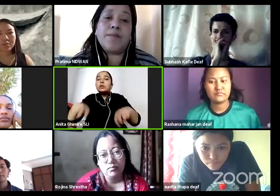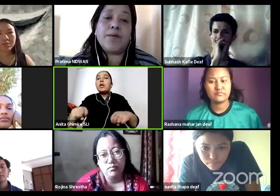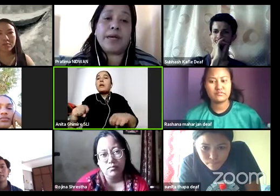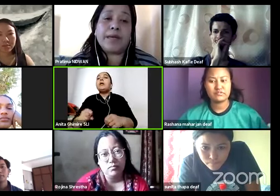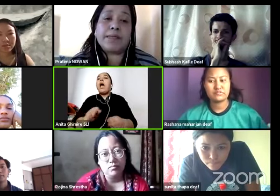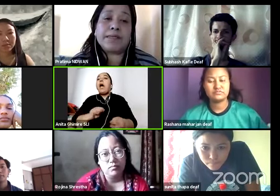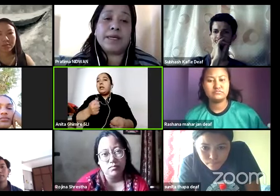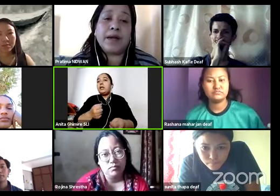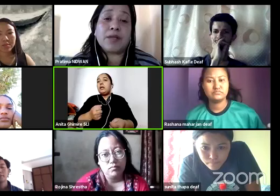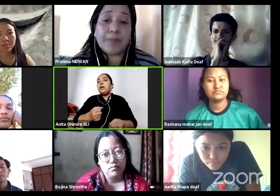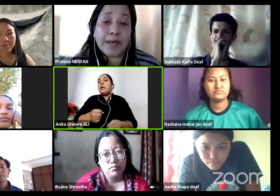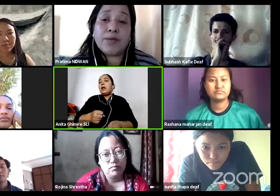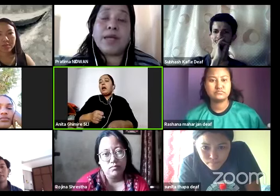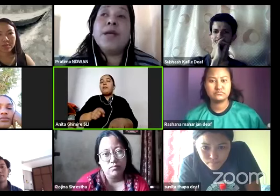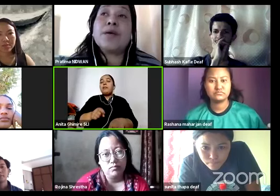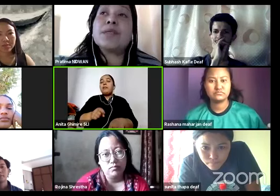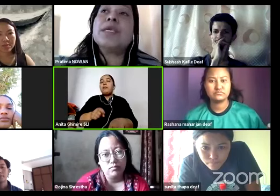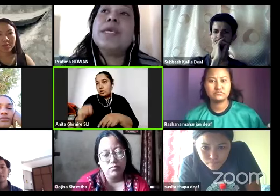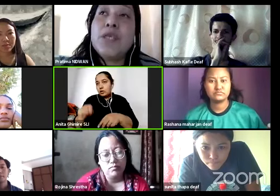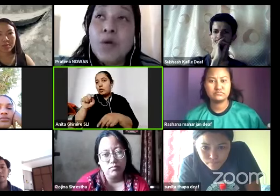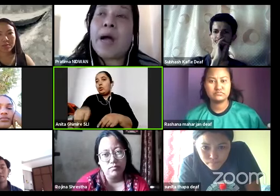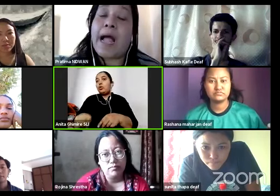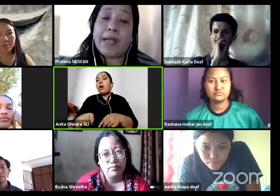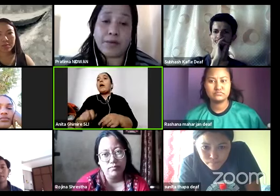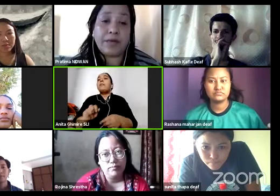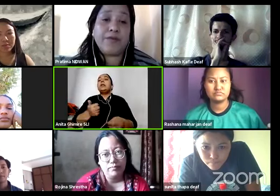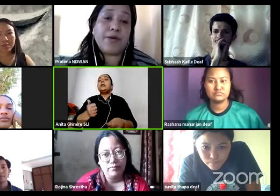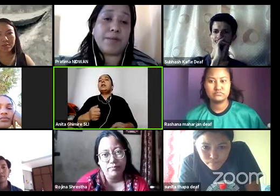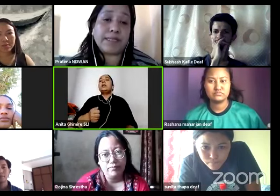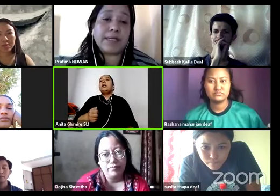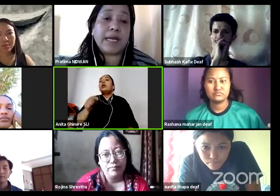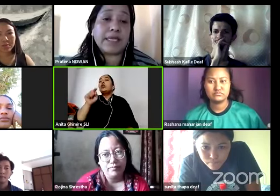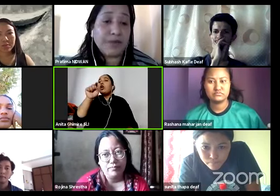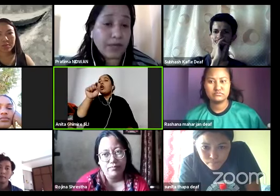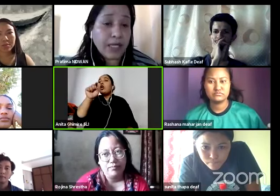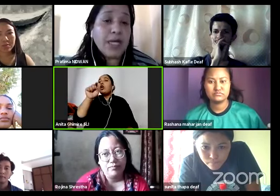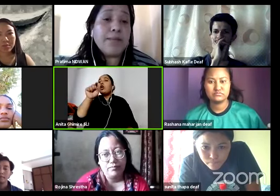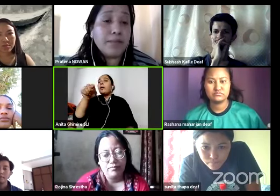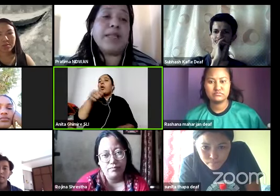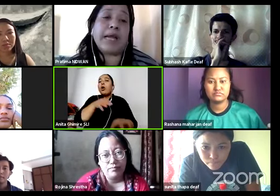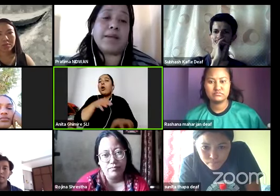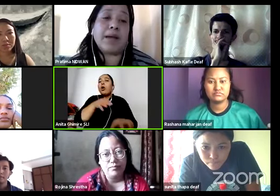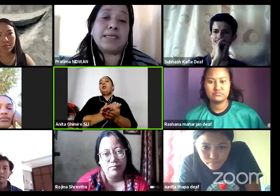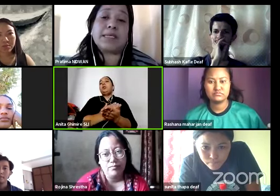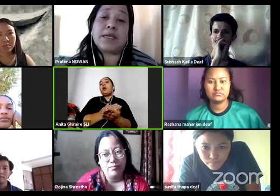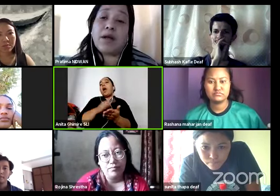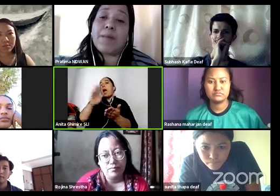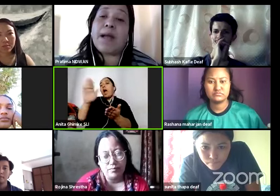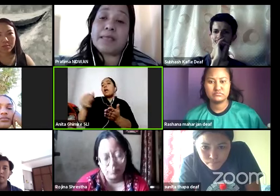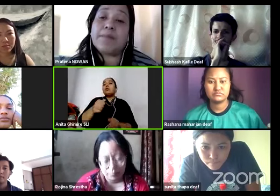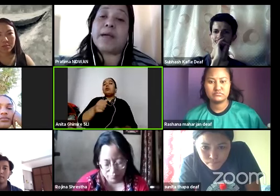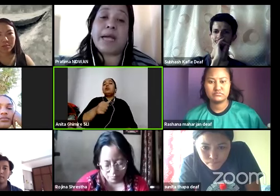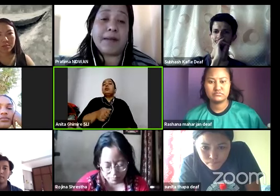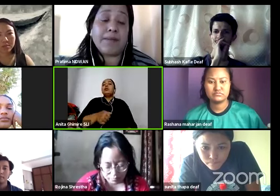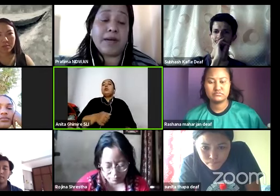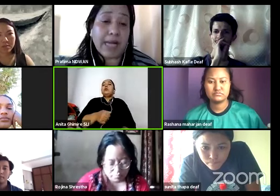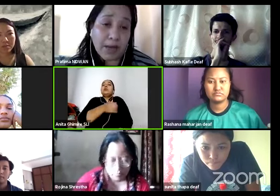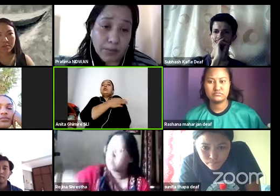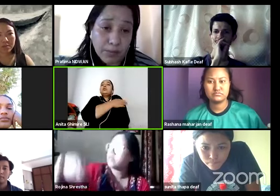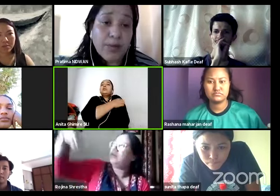गर्ने कम्पोनेन्टमा चाहिँ तपाईँहरूले कसरी यो आएको इन्फर्मेसनलाई चाहिँ फेरि मूलधारमा, विशेष गरेर अपाङ्गता